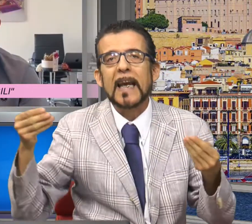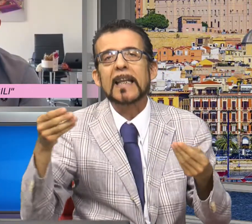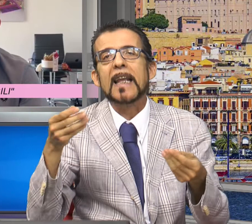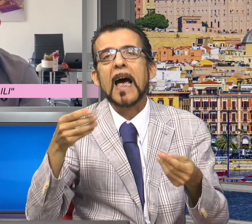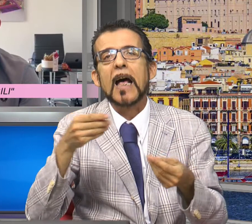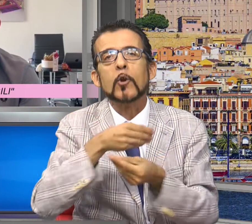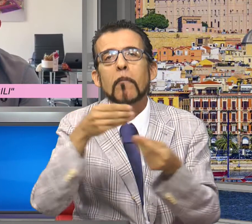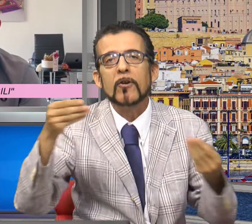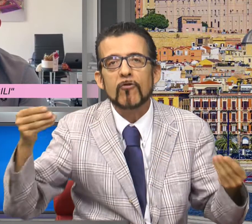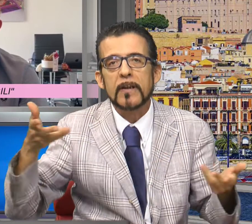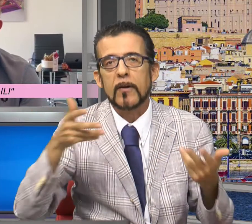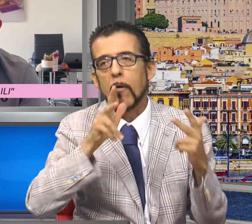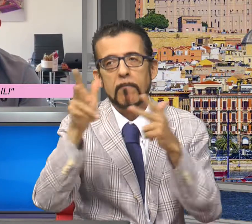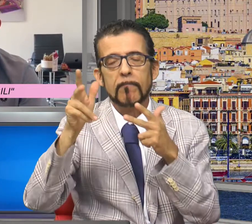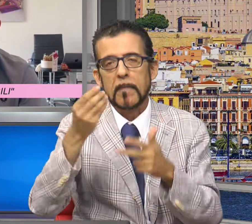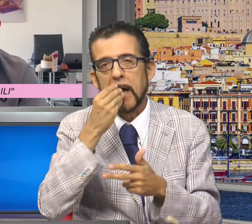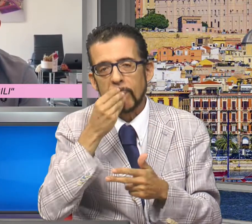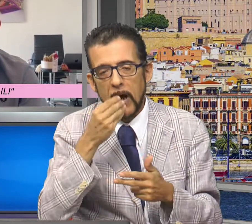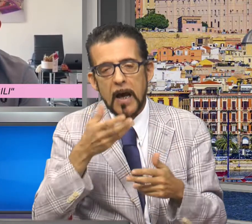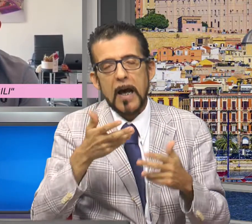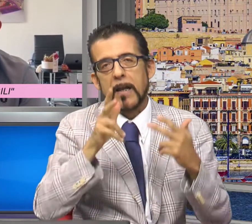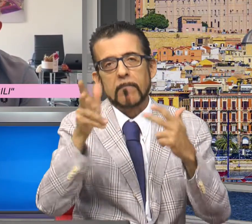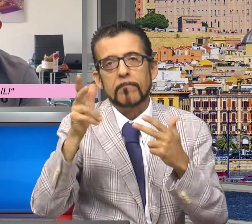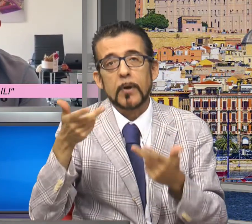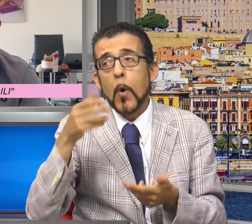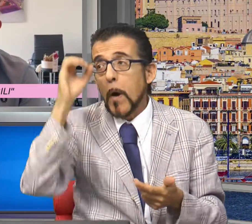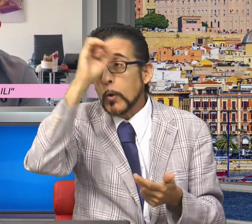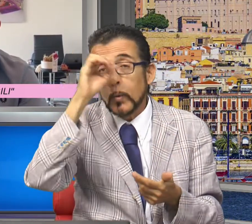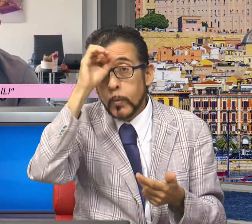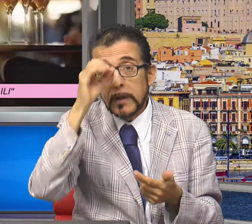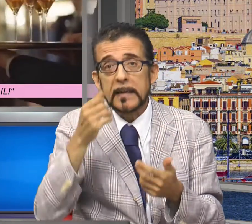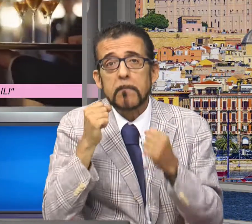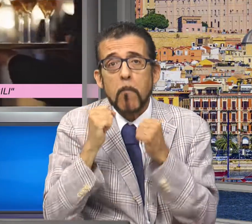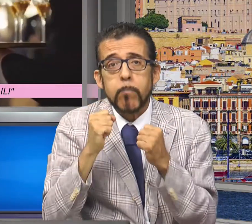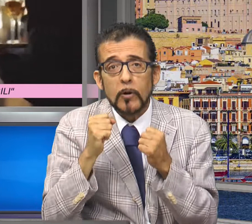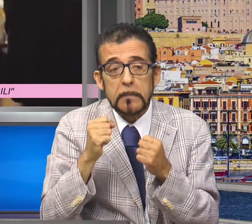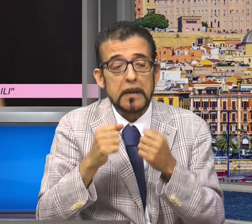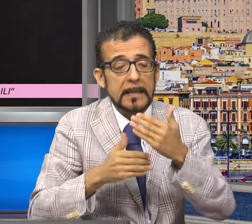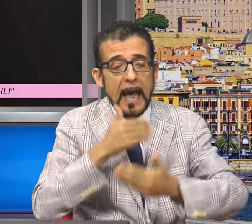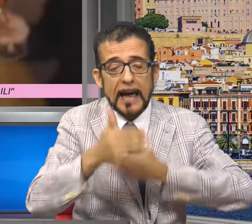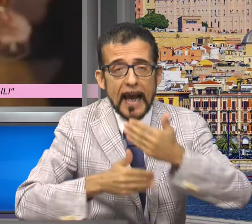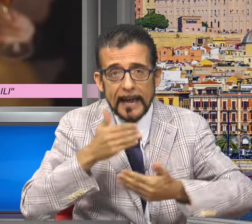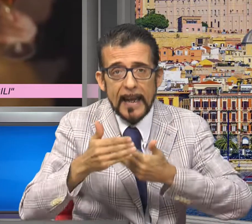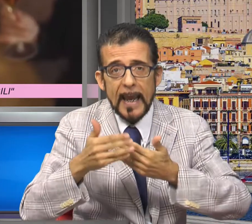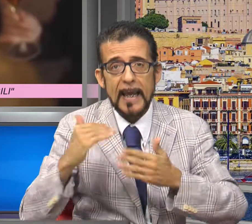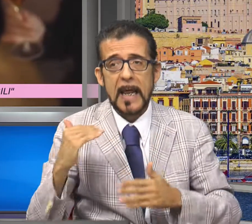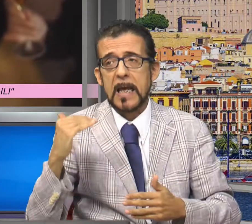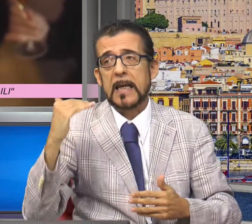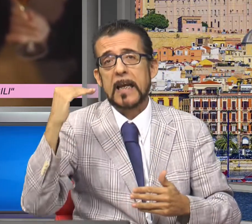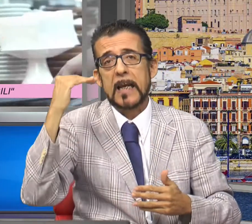Perché nel momento in cui nel turismo vi sono possibilità di carriera, crescita e stabilizzazione, beh, in un'isola come questa sicuramente